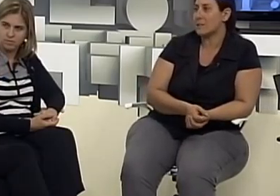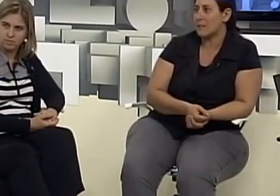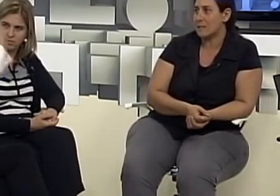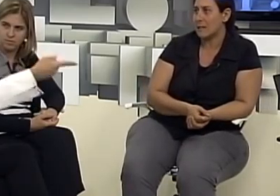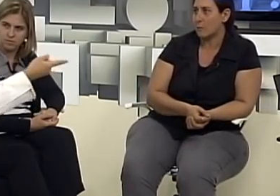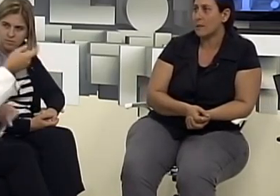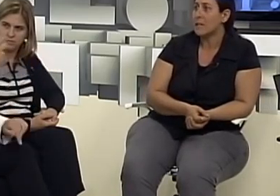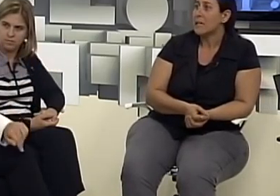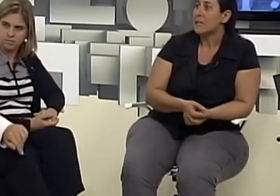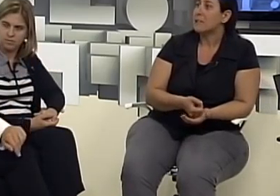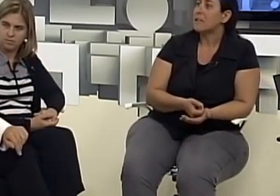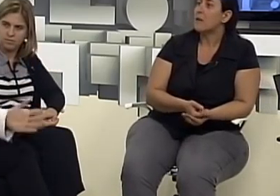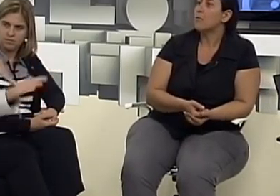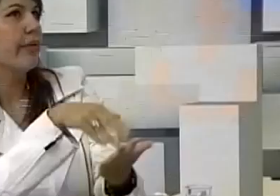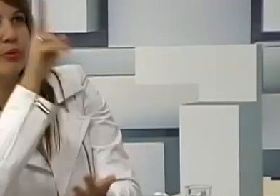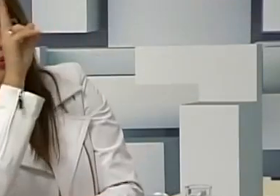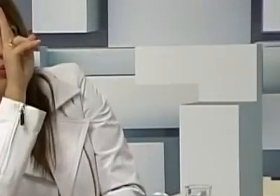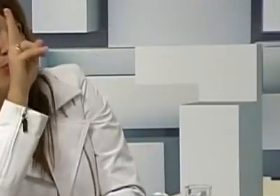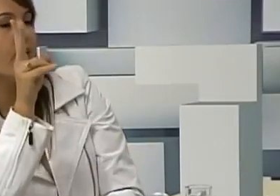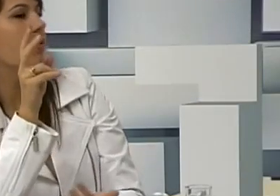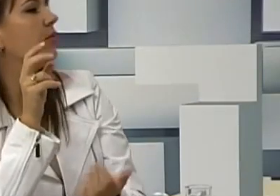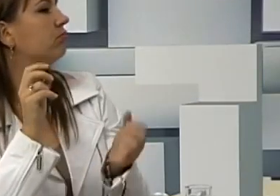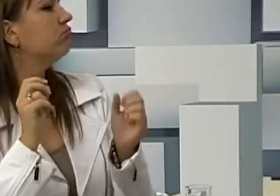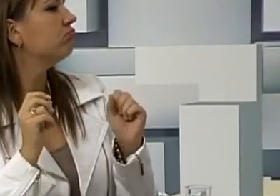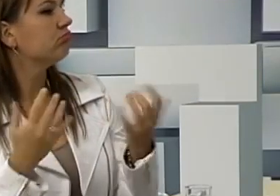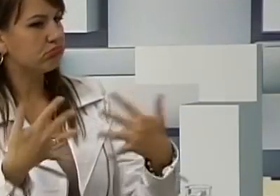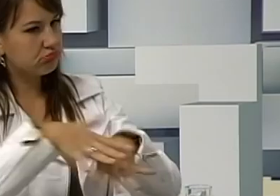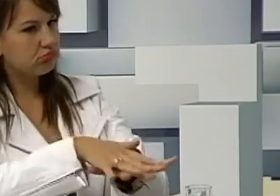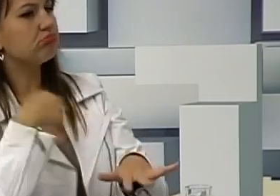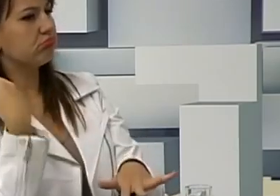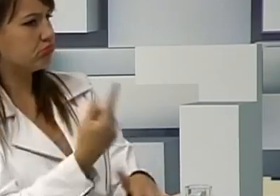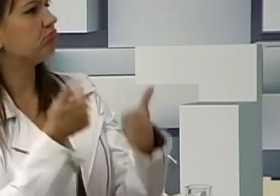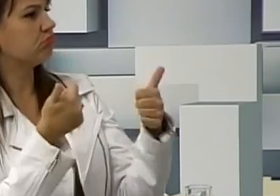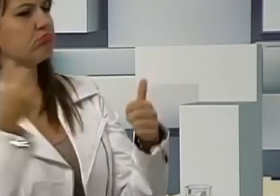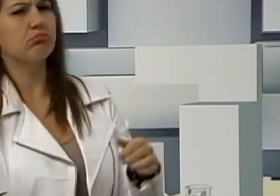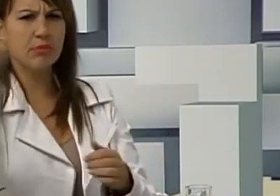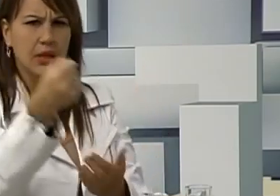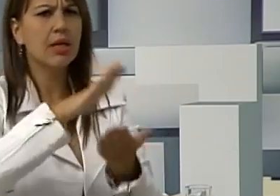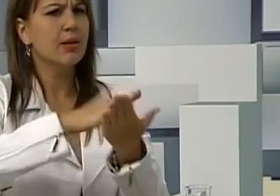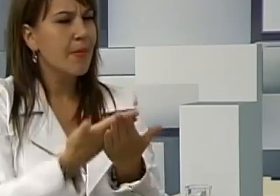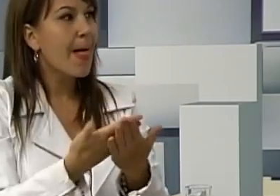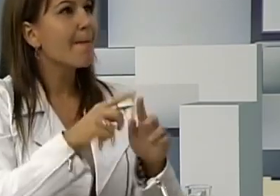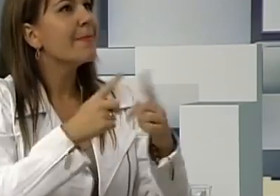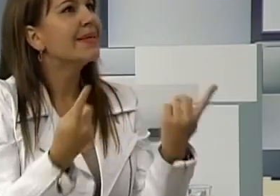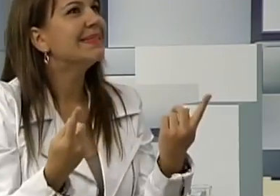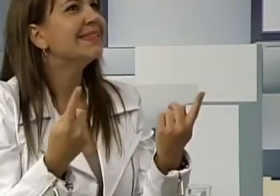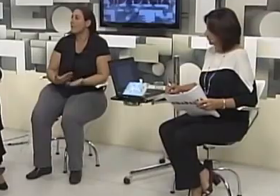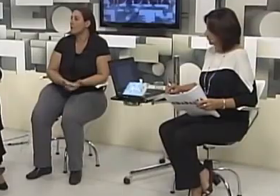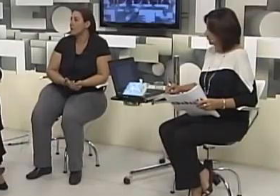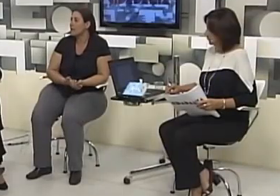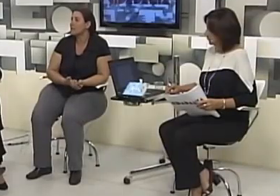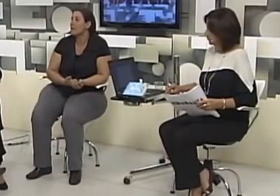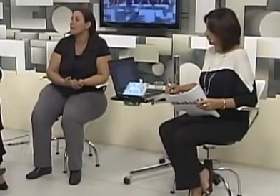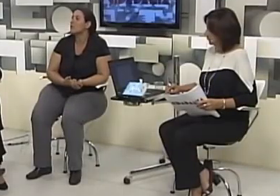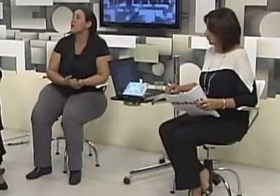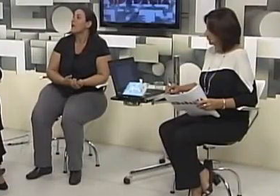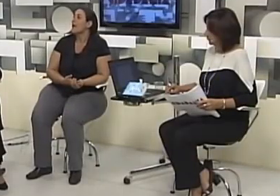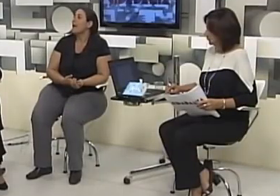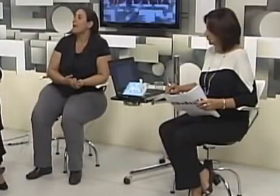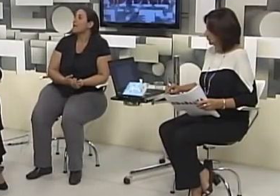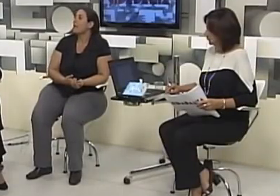na escola sem essa língua. Então, depois, a partir ali do sexto ano, quinto, sexto ano, é que essa criança vai poder ter